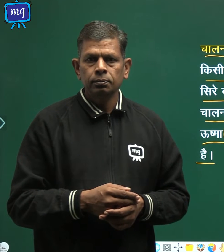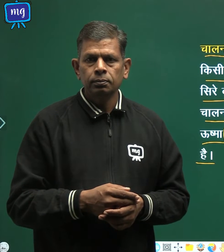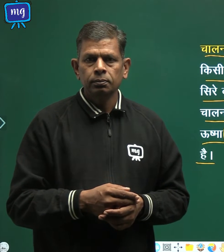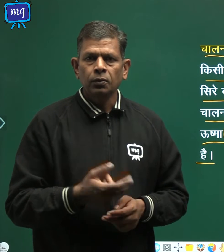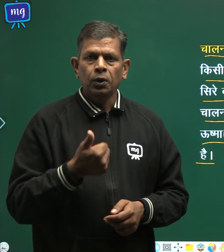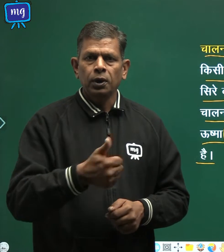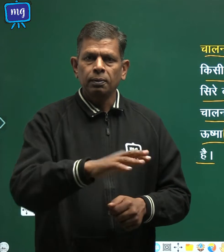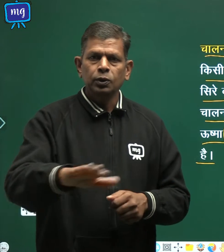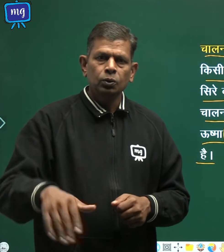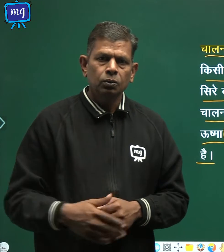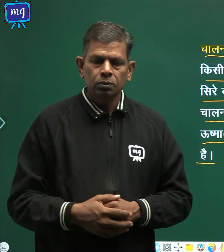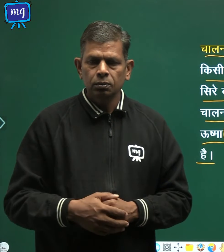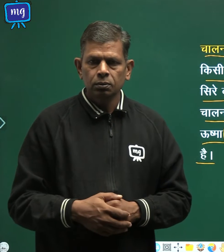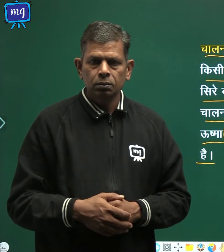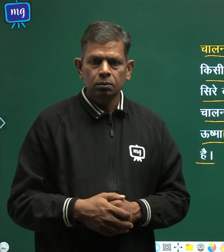ठीक है बच्चों।